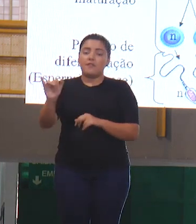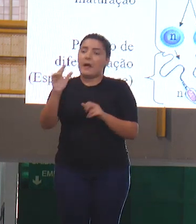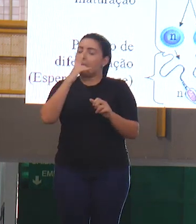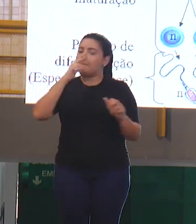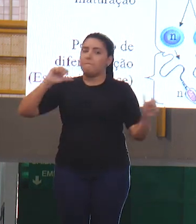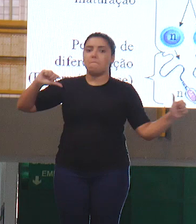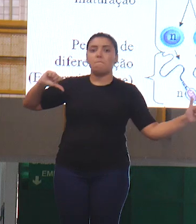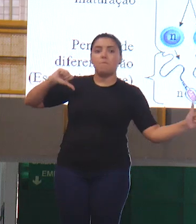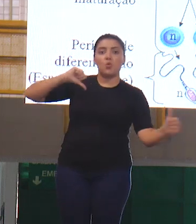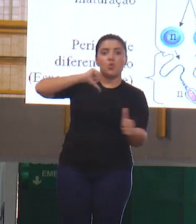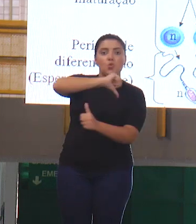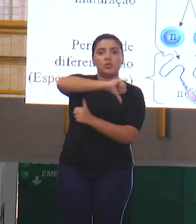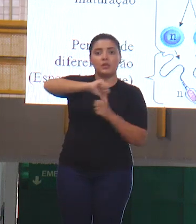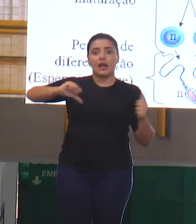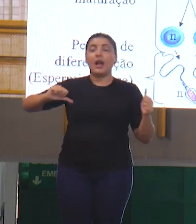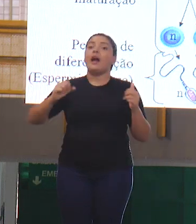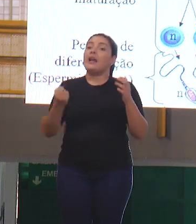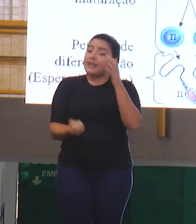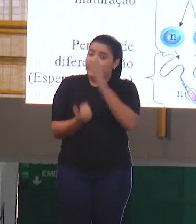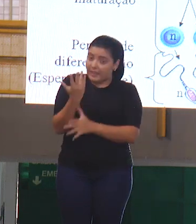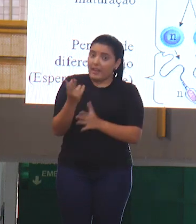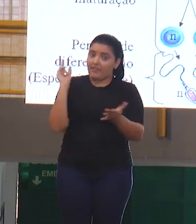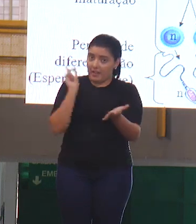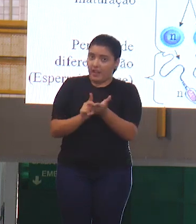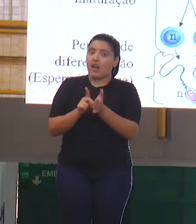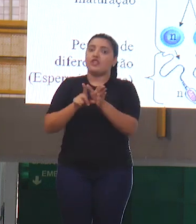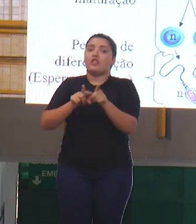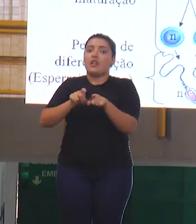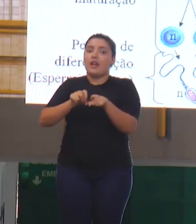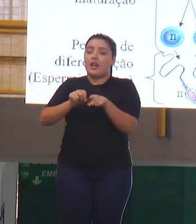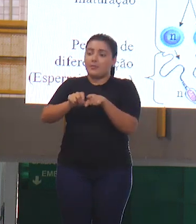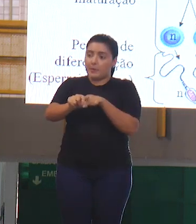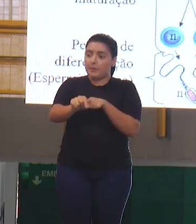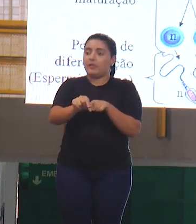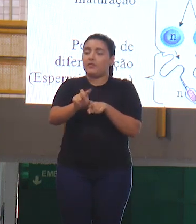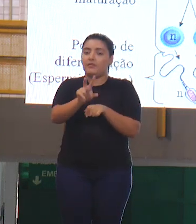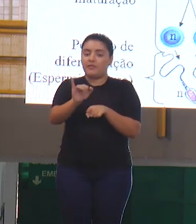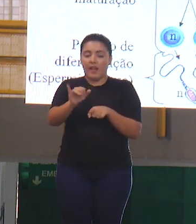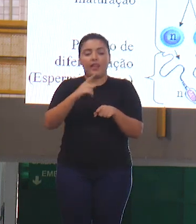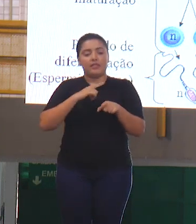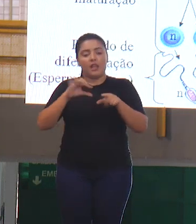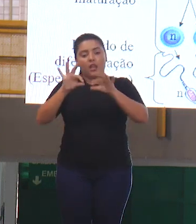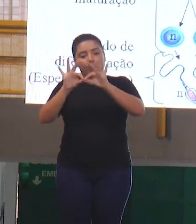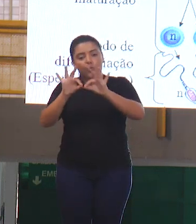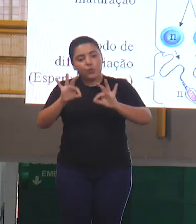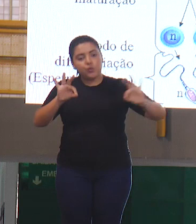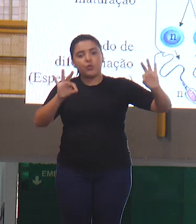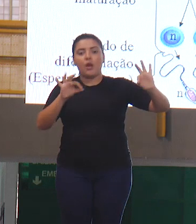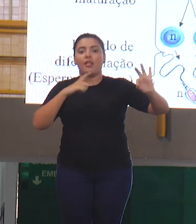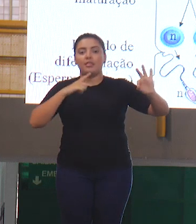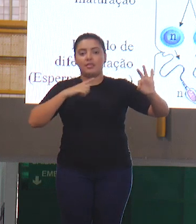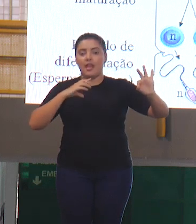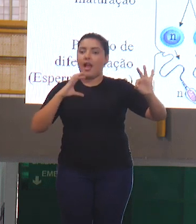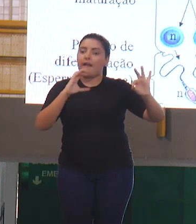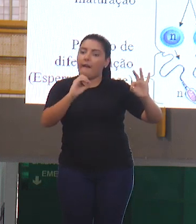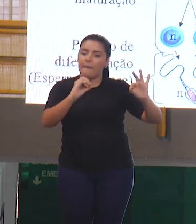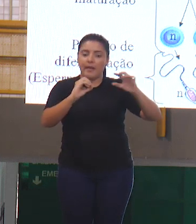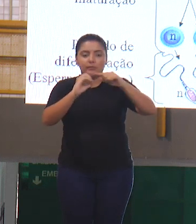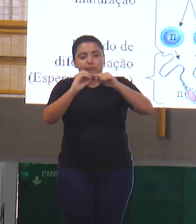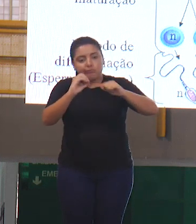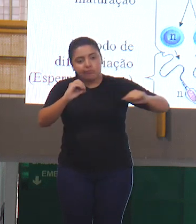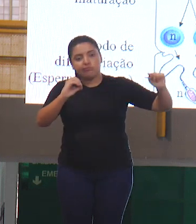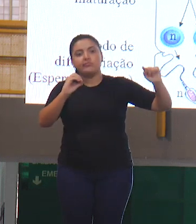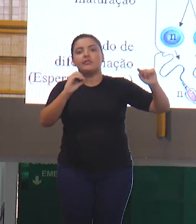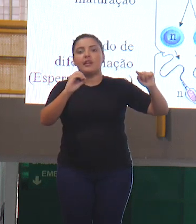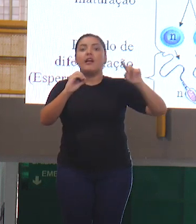em espermatozoides. Ou seja, vai formar a cauda, vai formar a cabeça do espermatozoide, vai formar